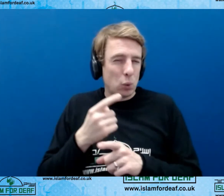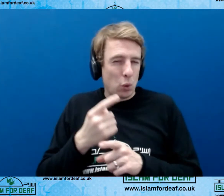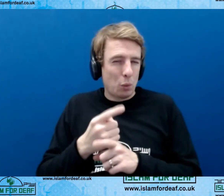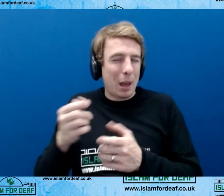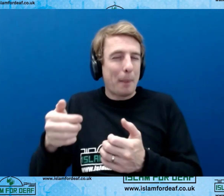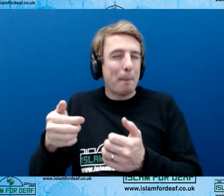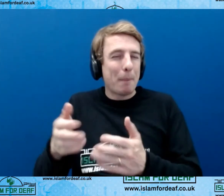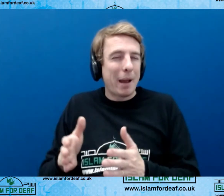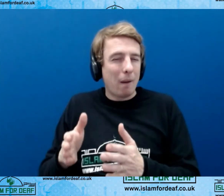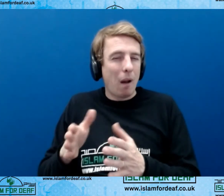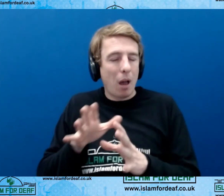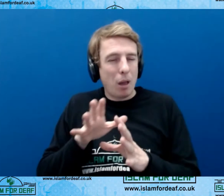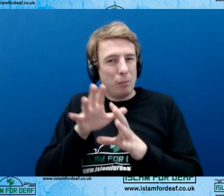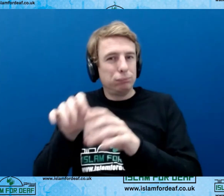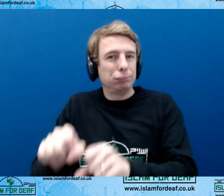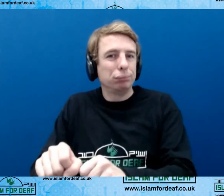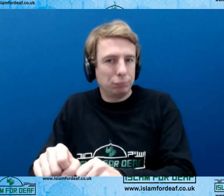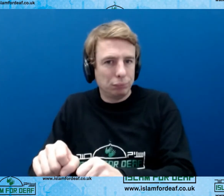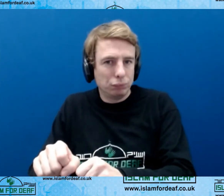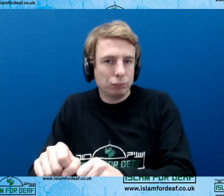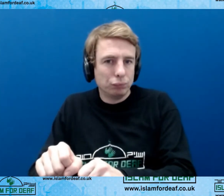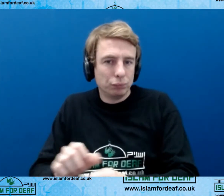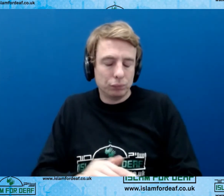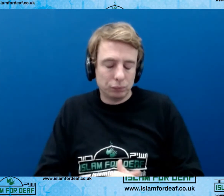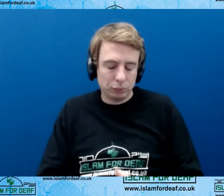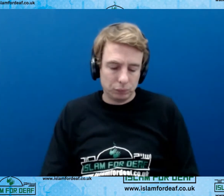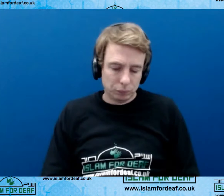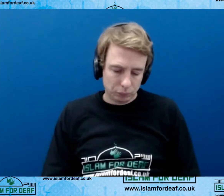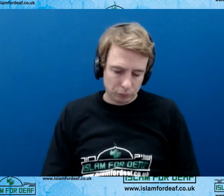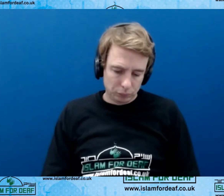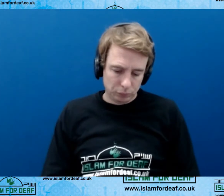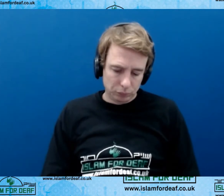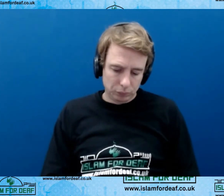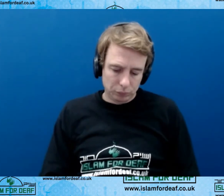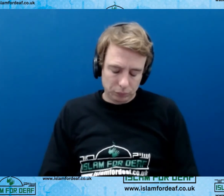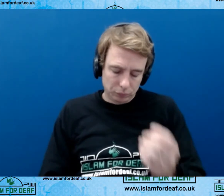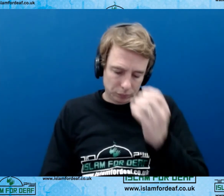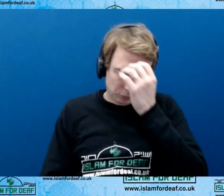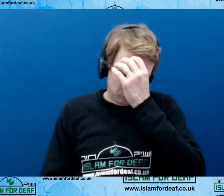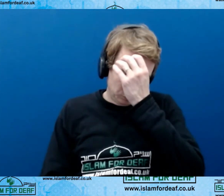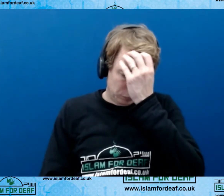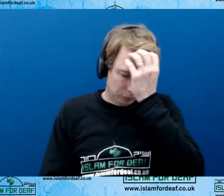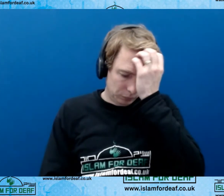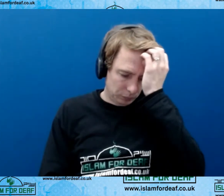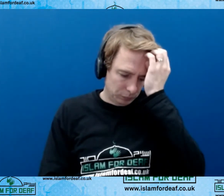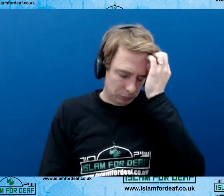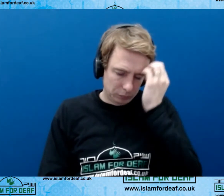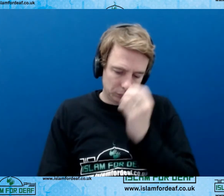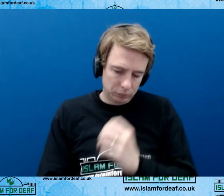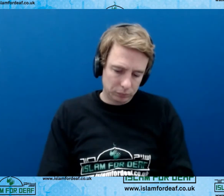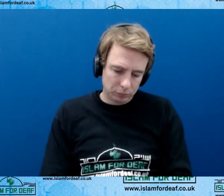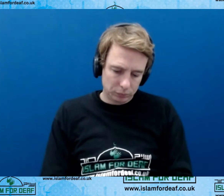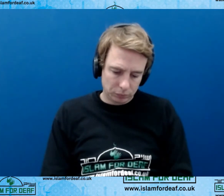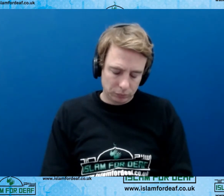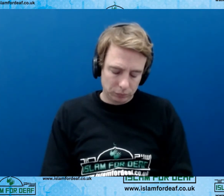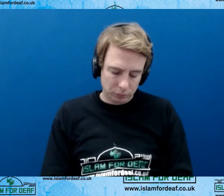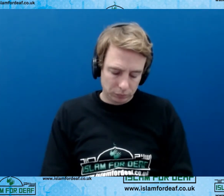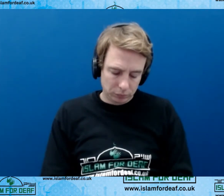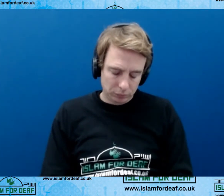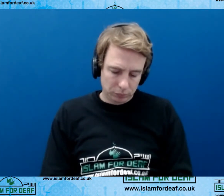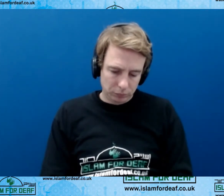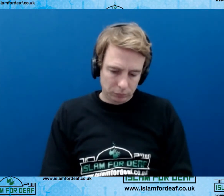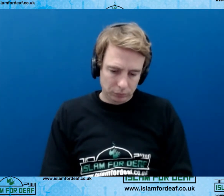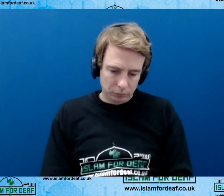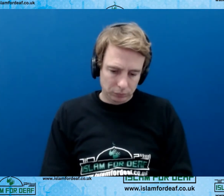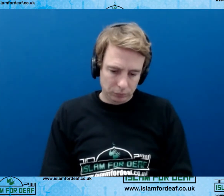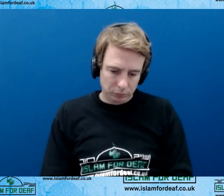نصر الله والفتح ورأيت الناس يدخلون في دين الله أفواجا، أي إذا رأيت الناس يدخلون في دين الله وفعلا دخلوا